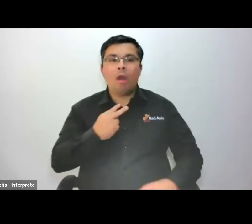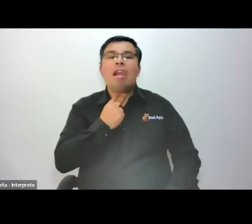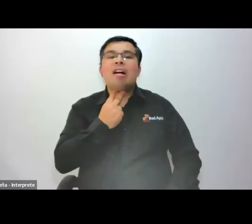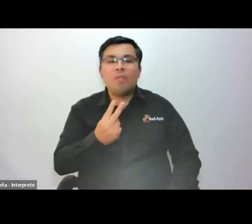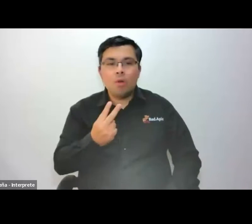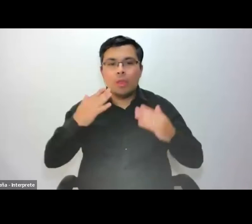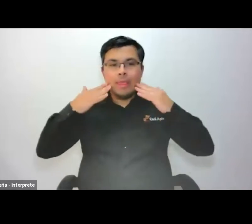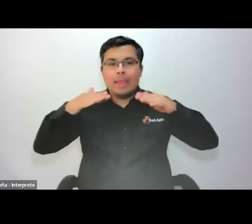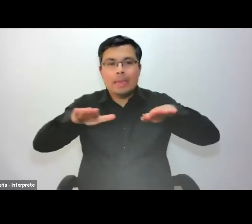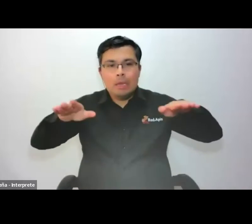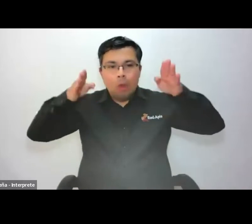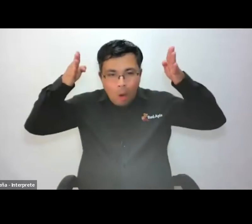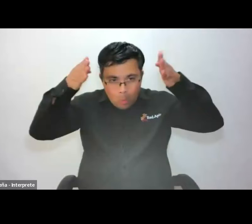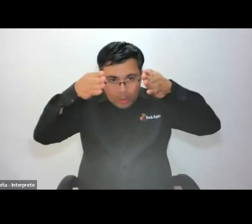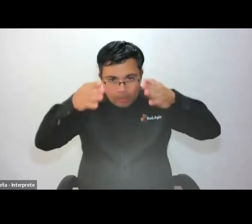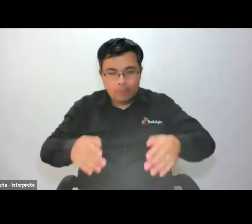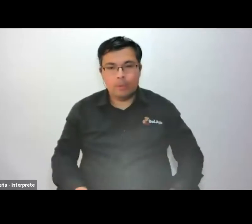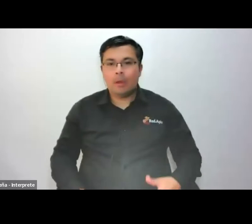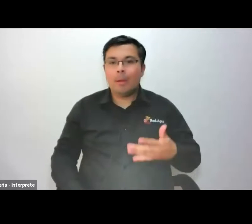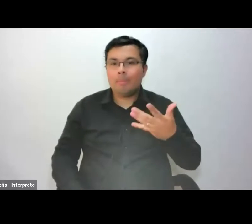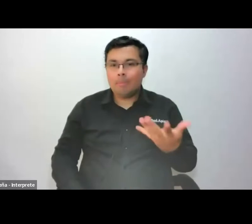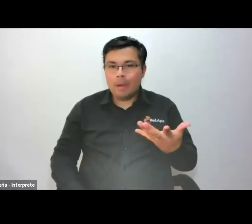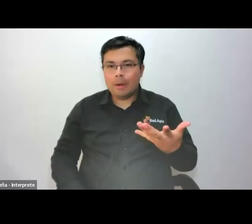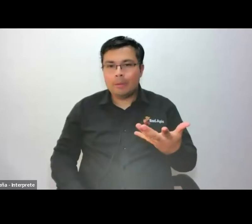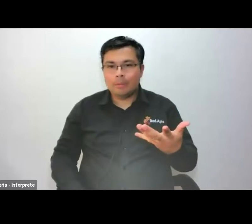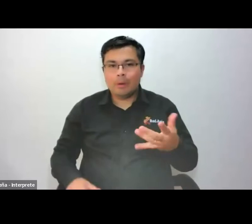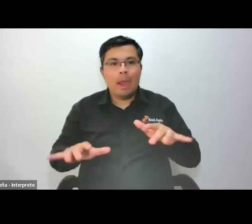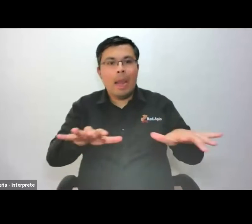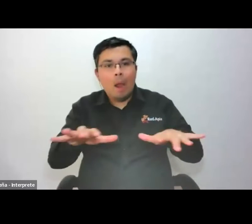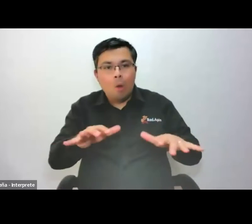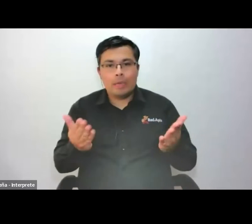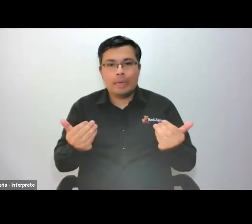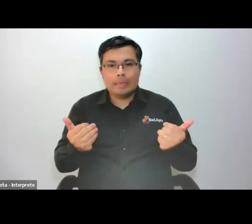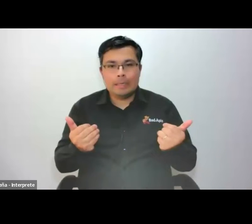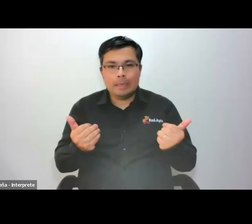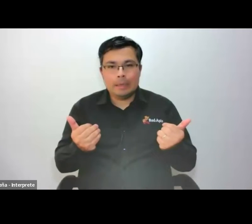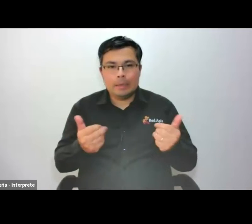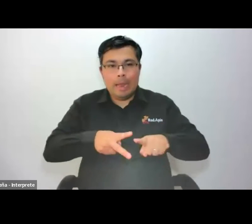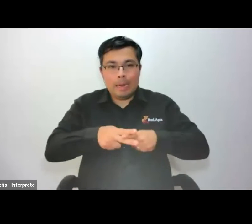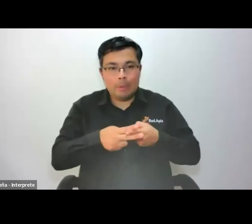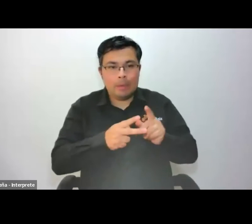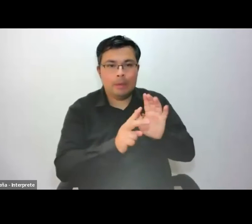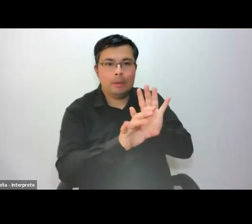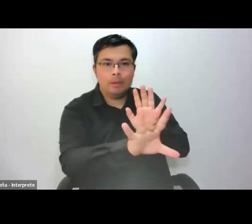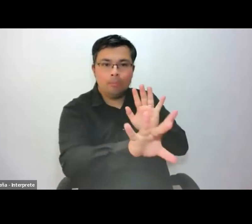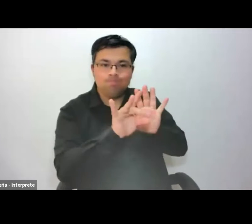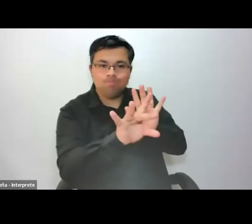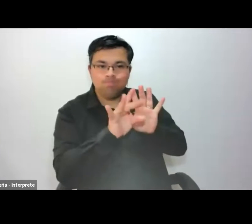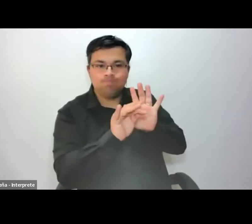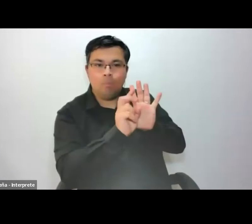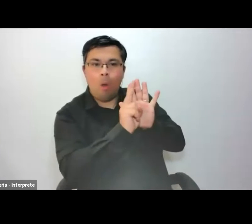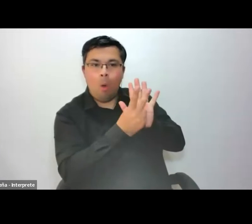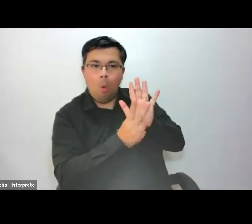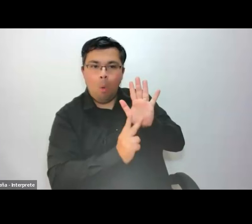ajustando, y de sus familias, por supuesto, para ir ajustando los elementos que que se requieran de ajustar y que eso se vayan reflejando en los distintos instrumentos